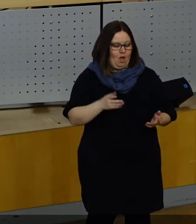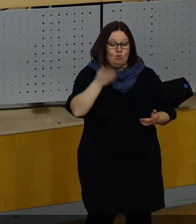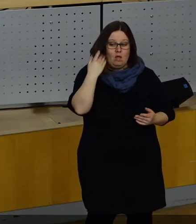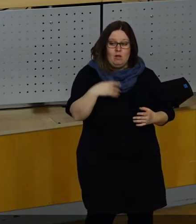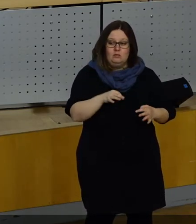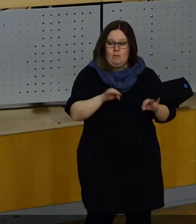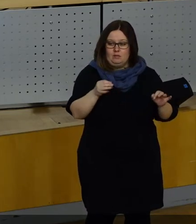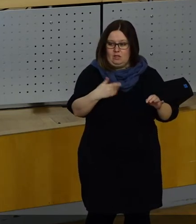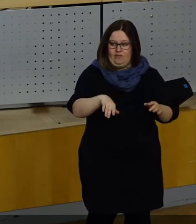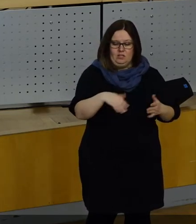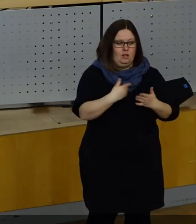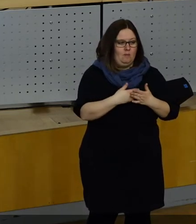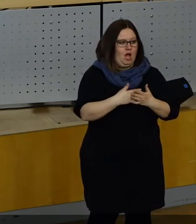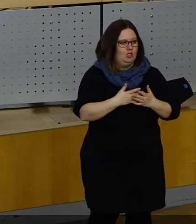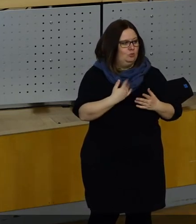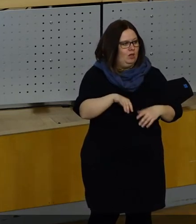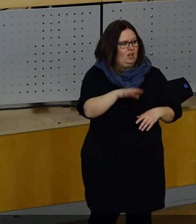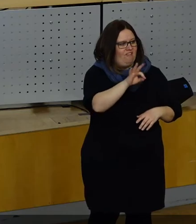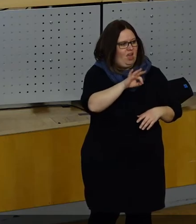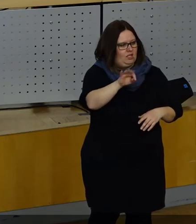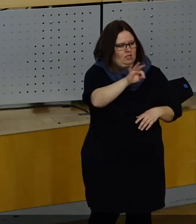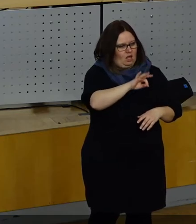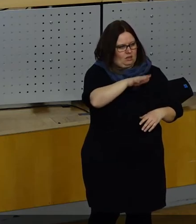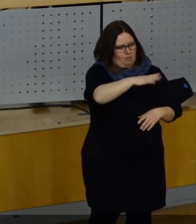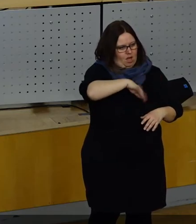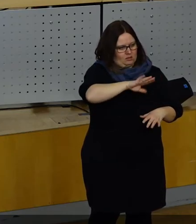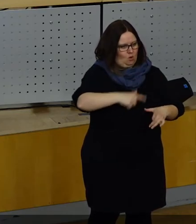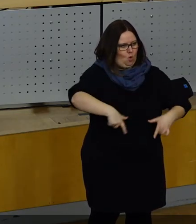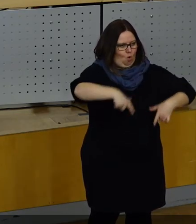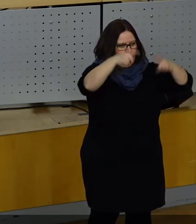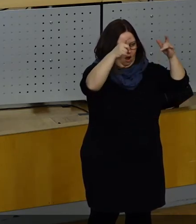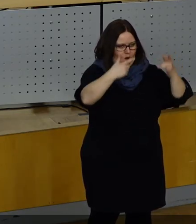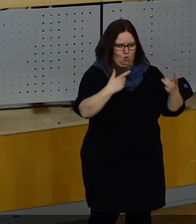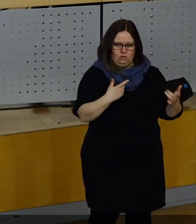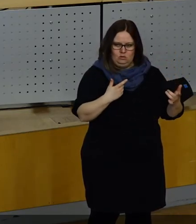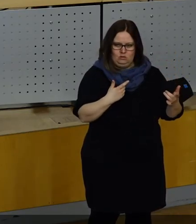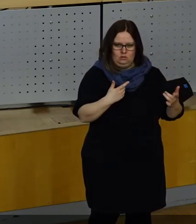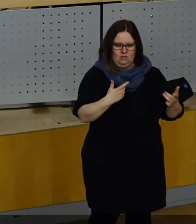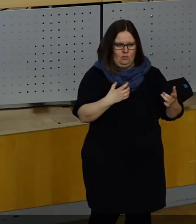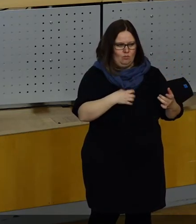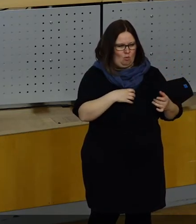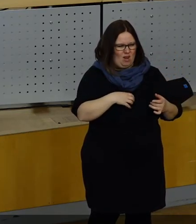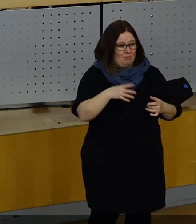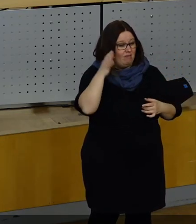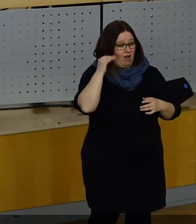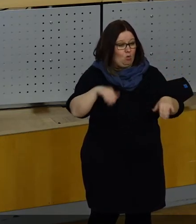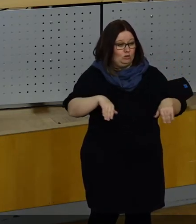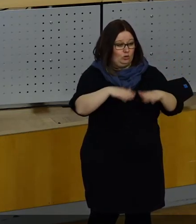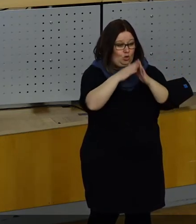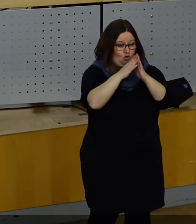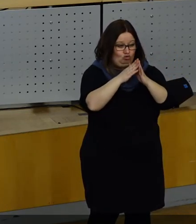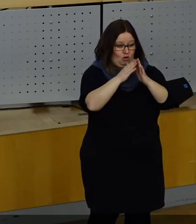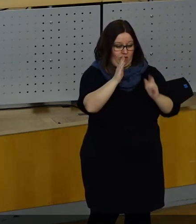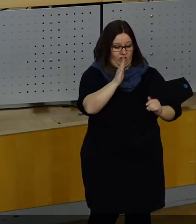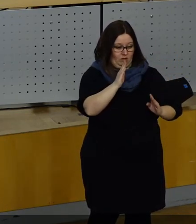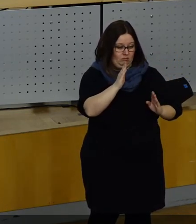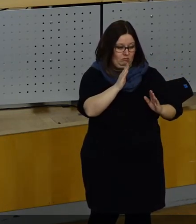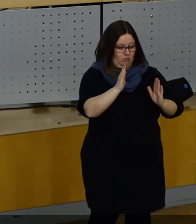als Stadtrat, was das Hochhaus am Ferdinandplatz betraf. Es hätte eben in der Stadt die Frauenkirche, eines der bedeutendsten Bauwerke Dresdens,